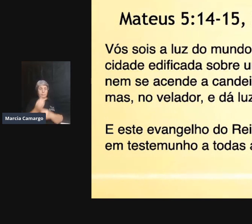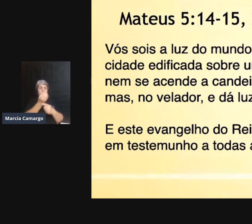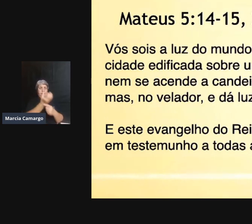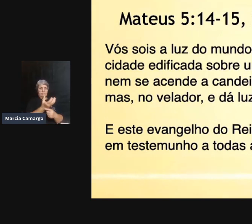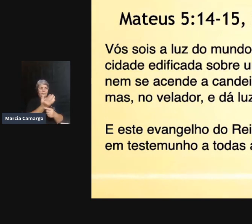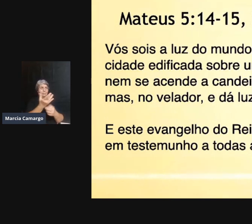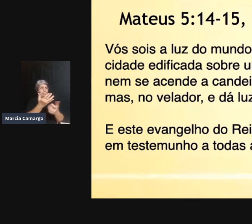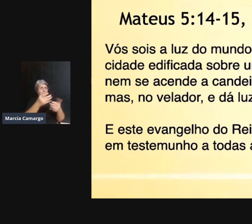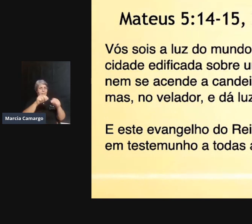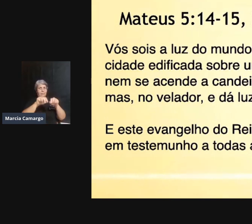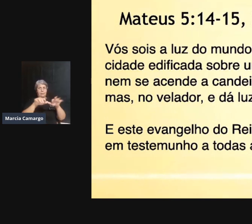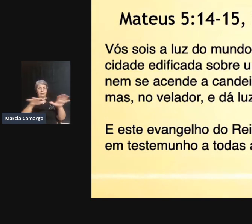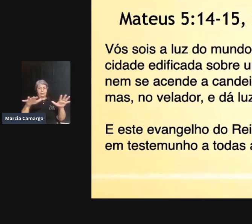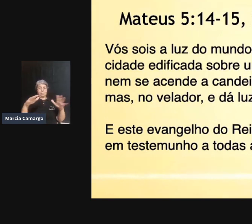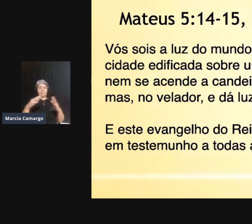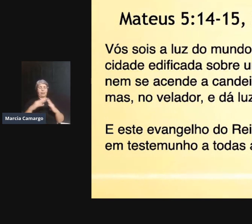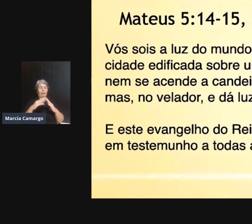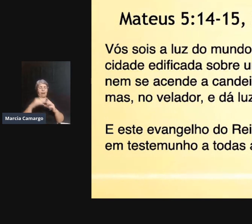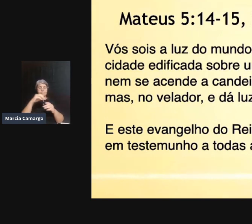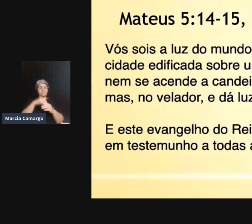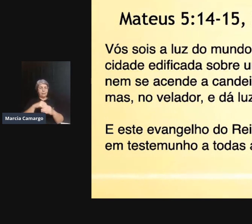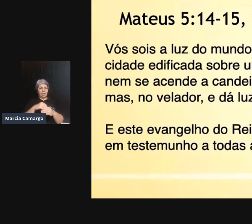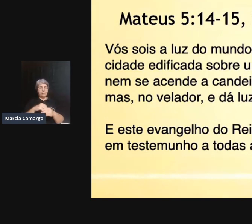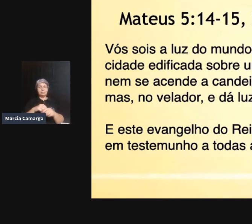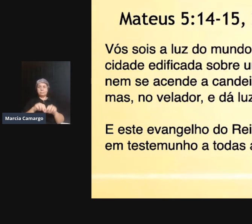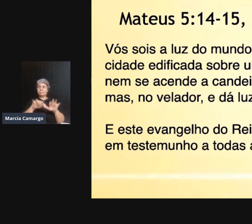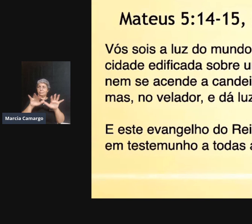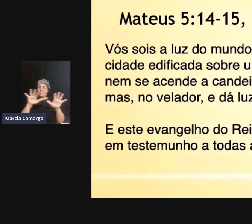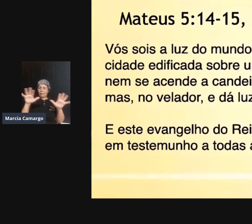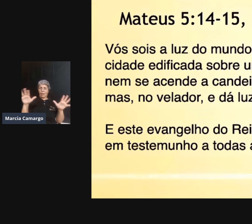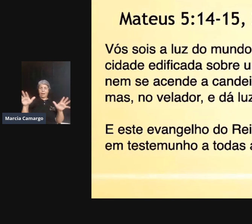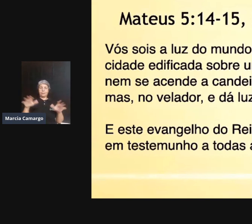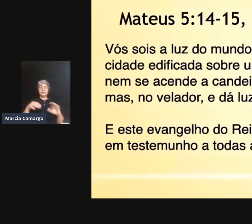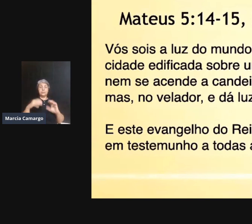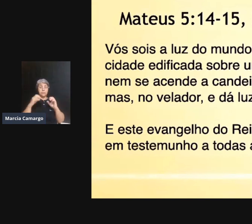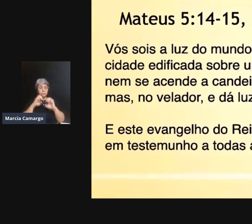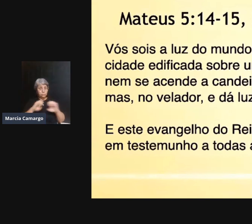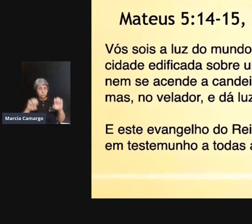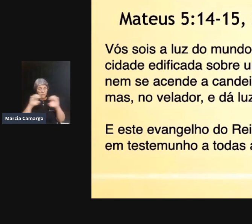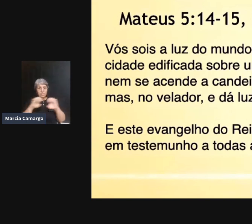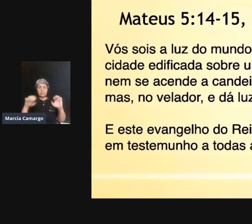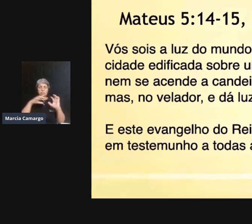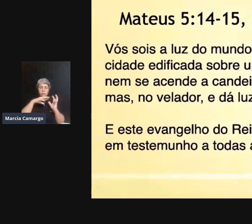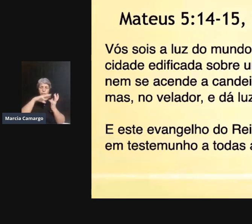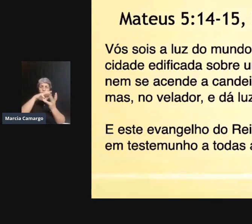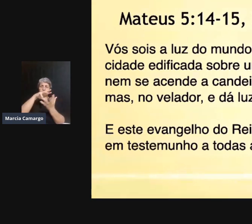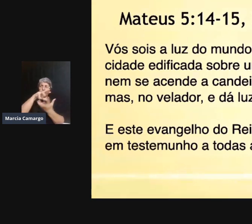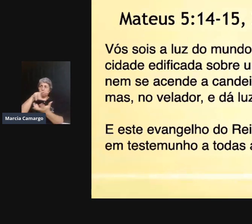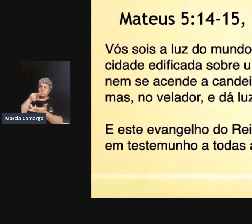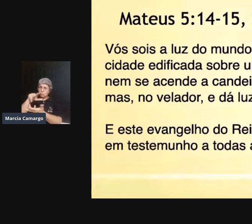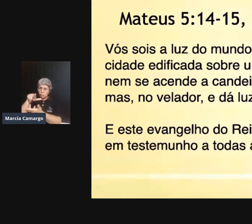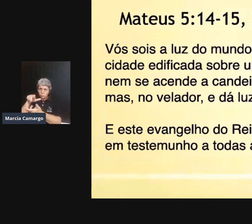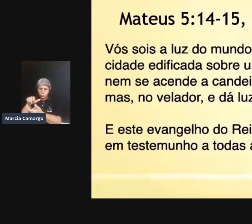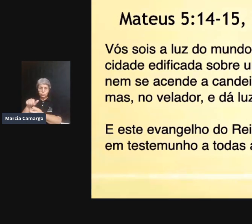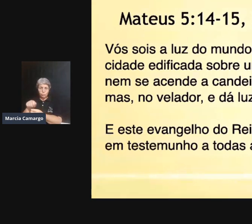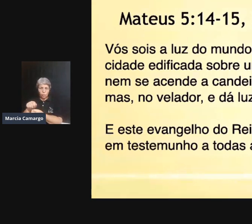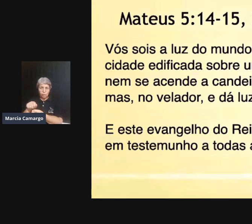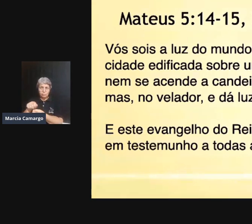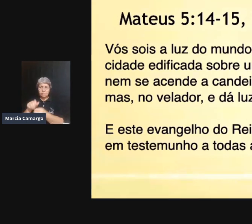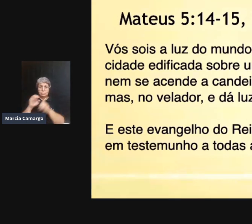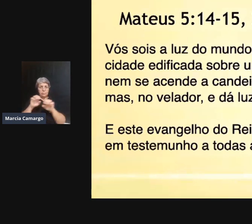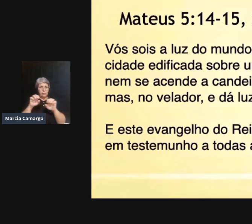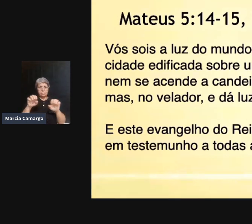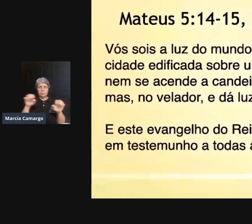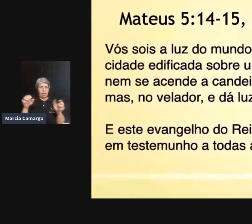E este evangelho do reino será pregado em todo o mundo, em testemunho a todas as gentes, e então virá o fim.